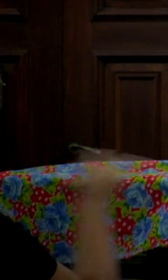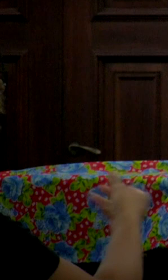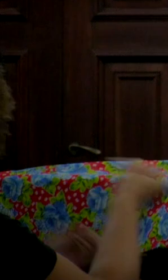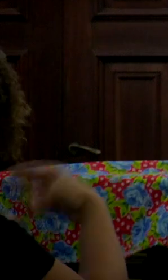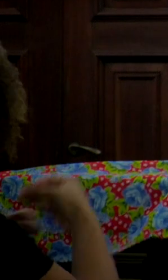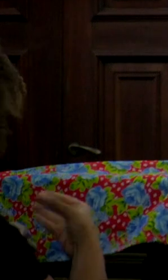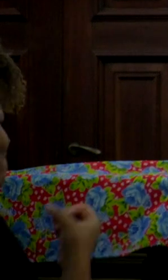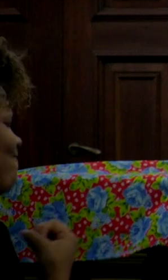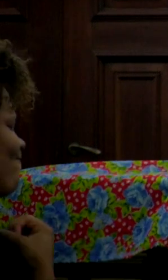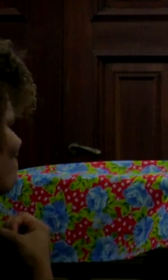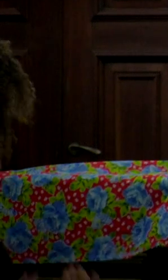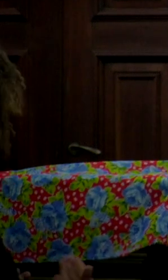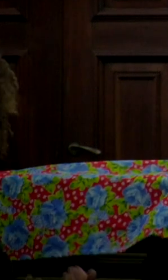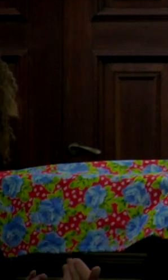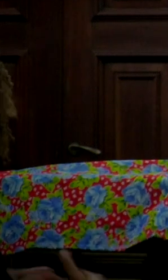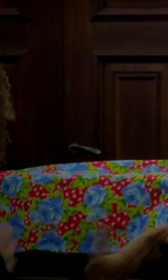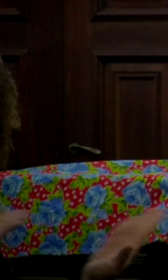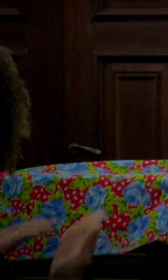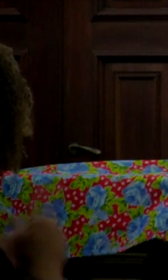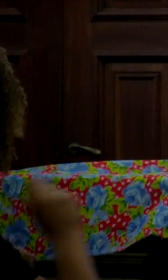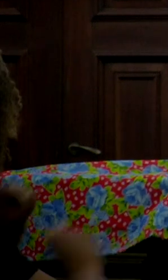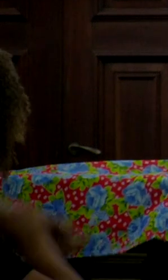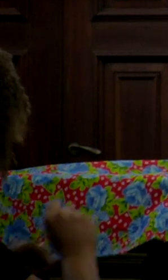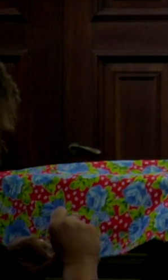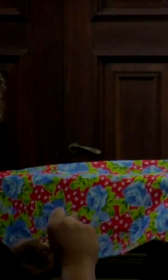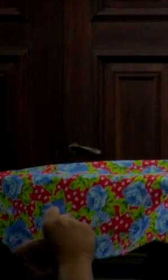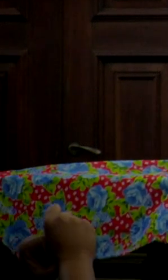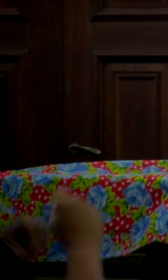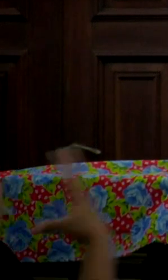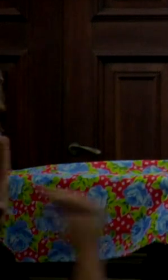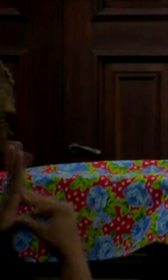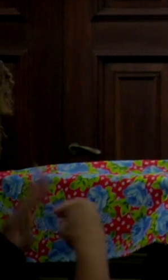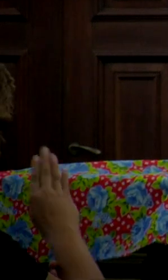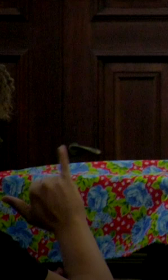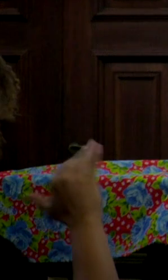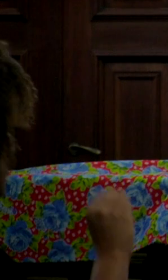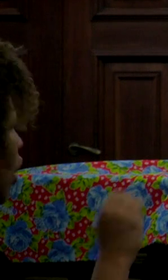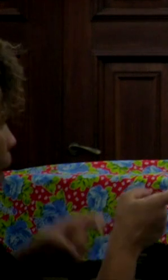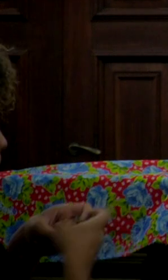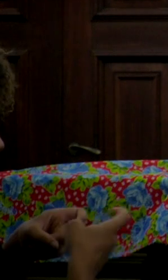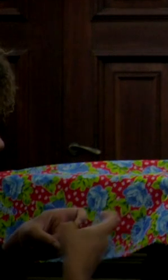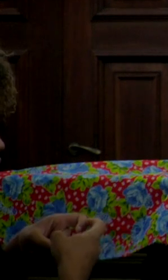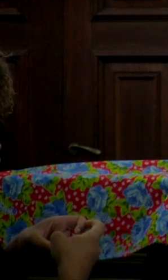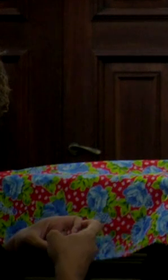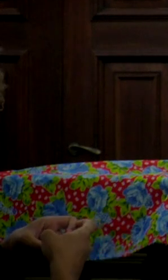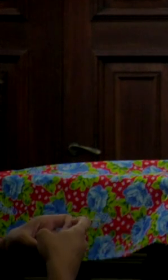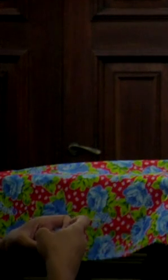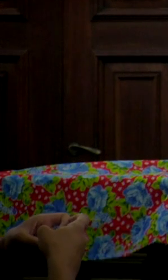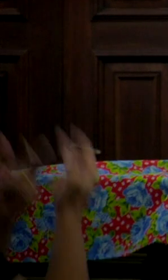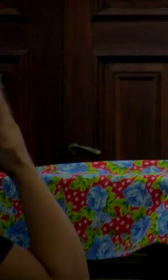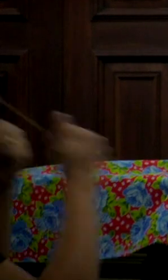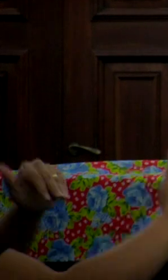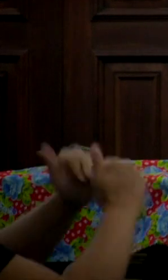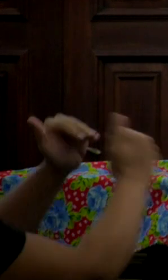solamente que precisamente el modelo biomédico, este que determina quién es normal y quién es no es normal,